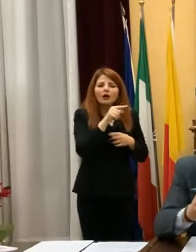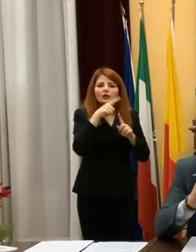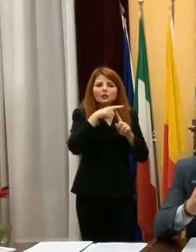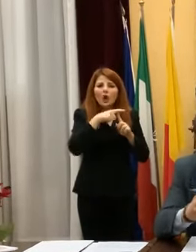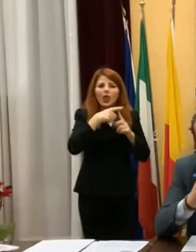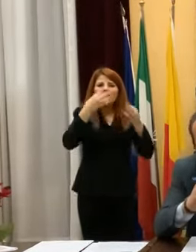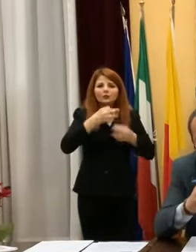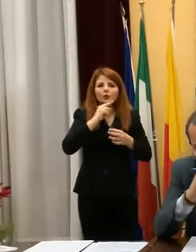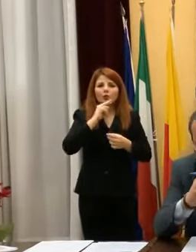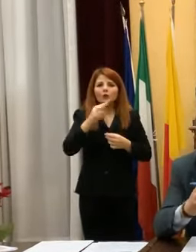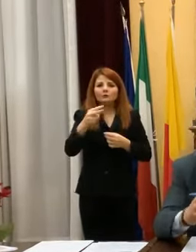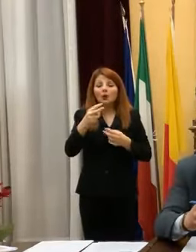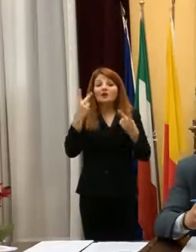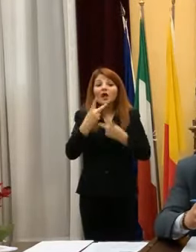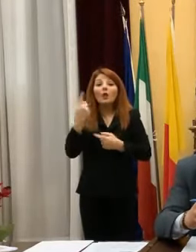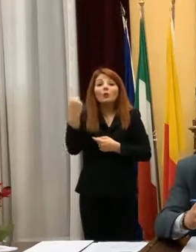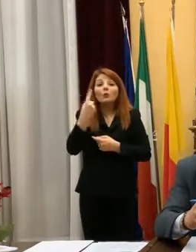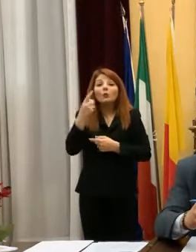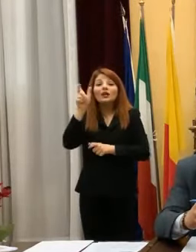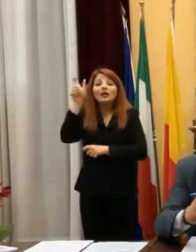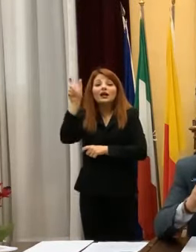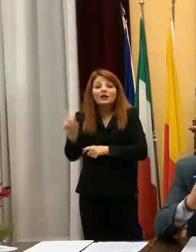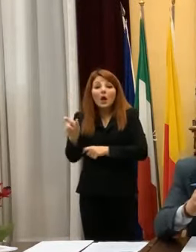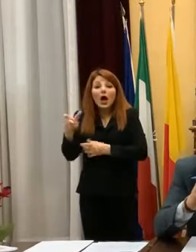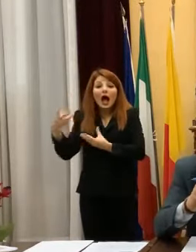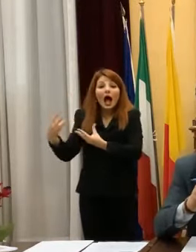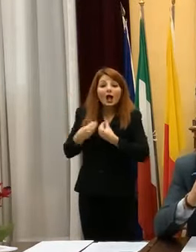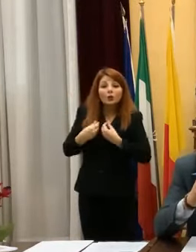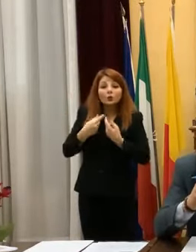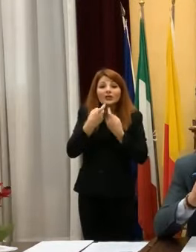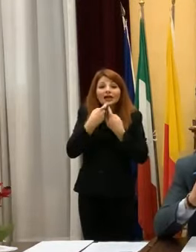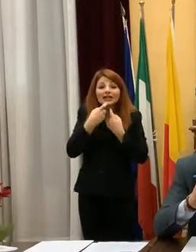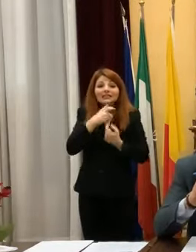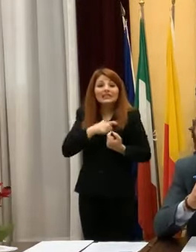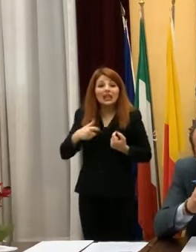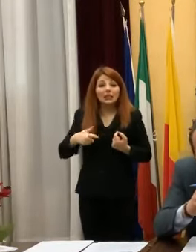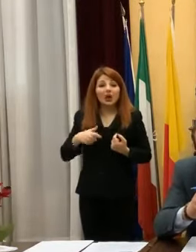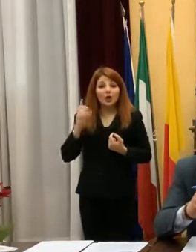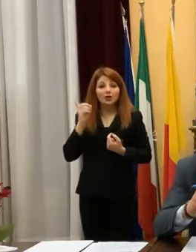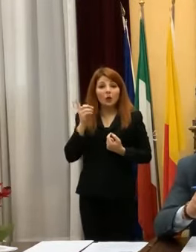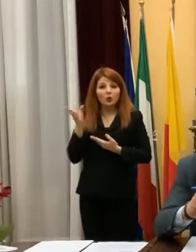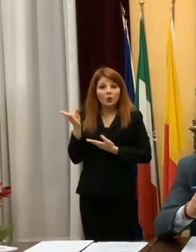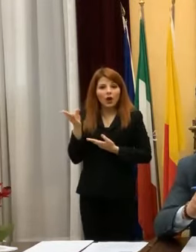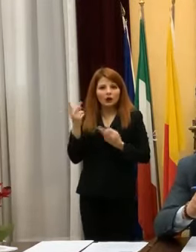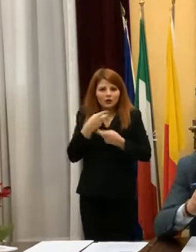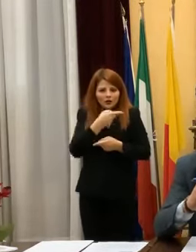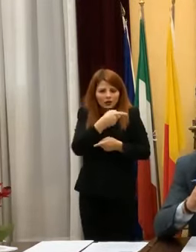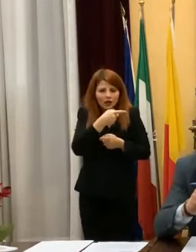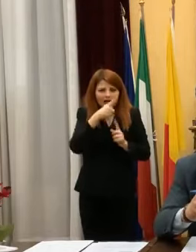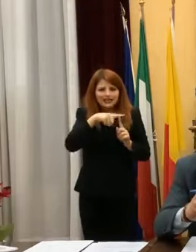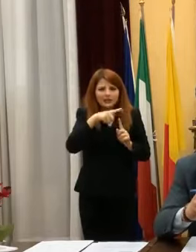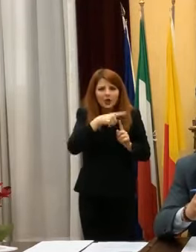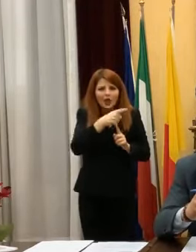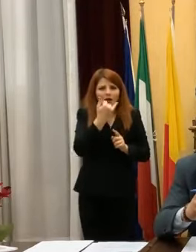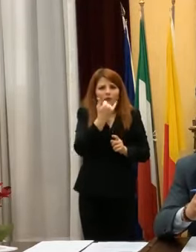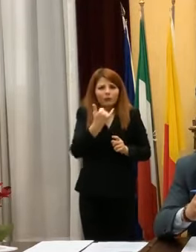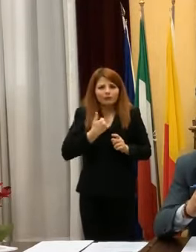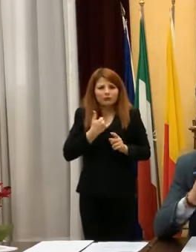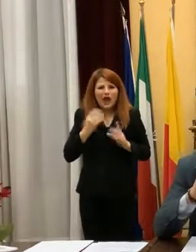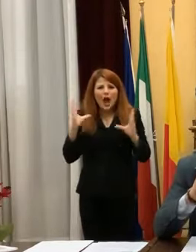stato il sindaco De Luca. Io sono stato contattato nottetempo in quella